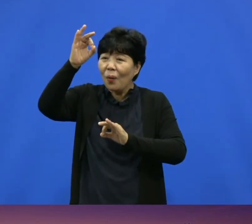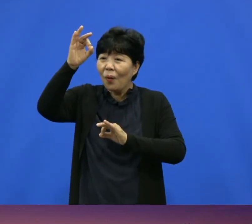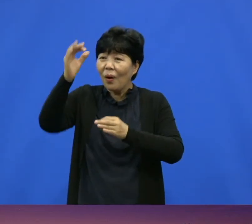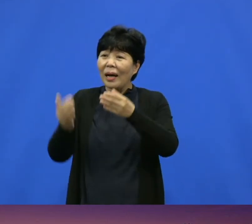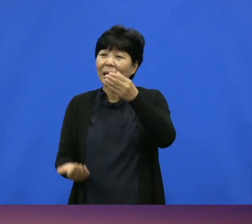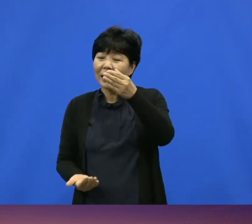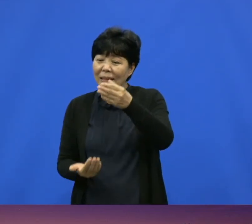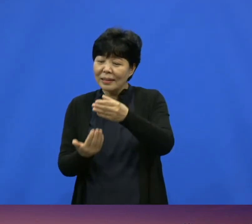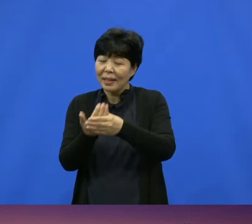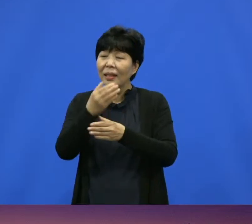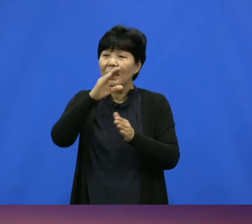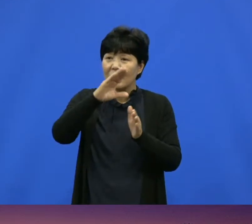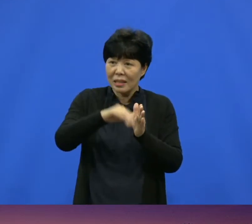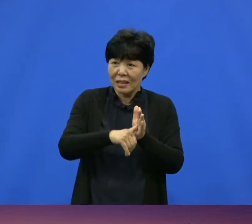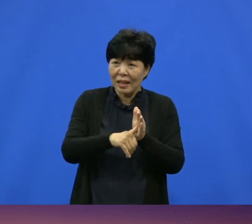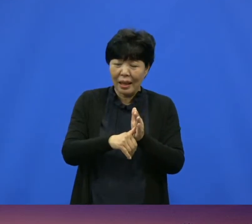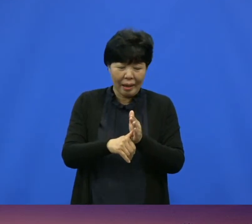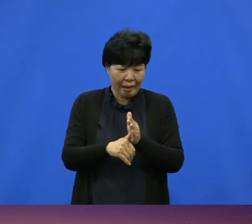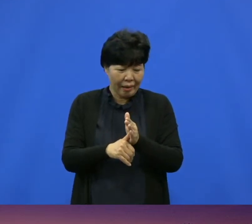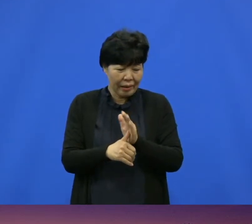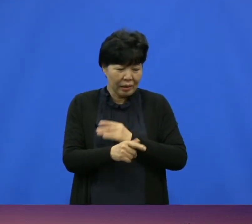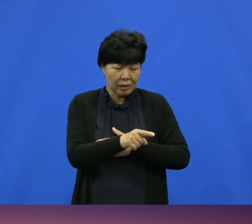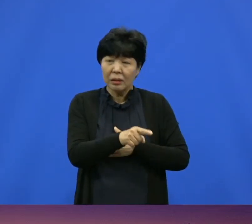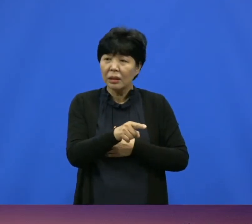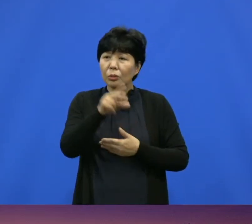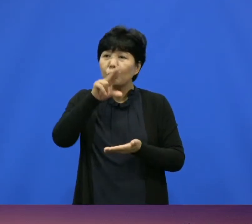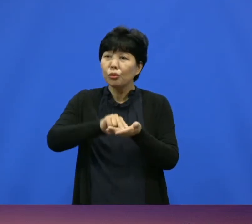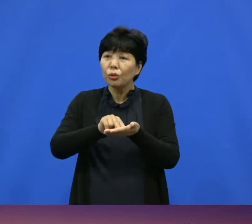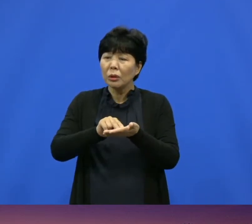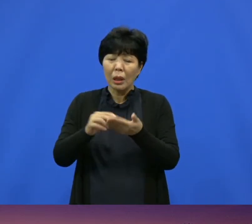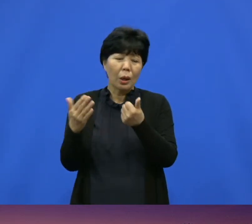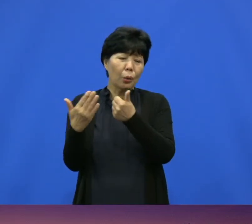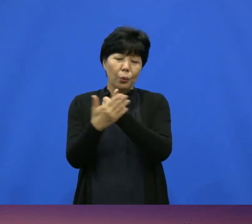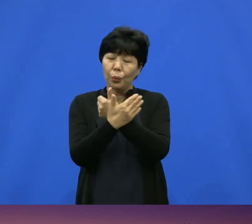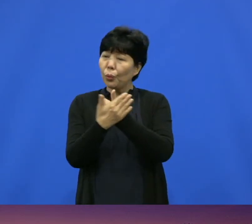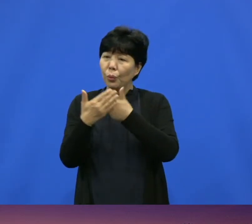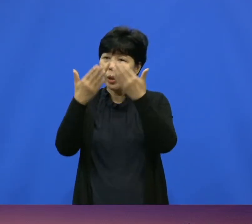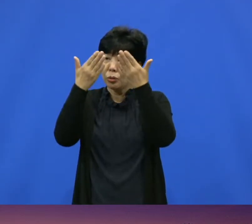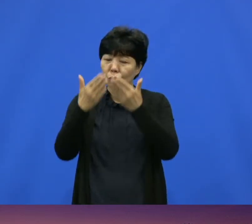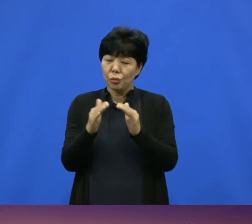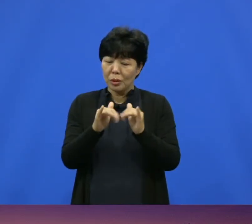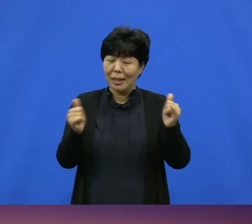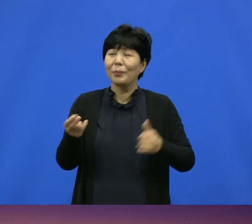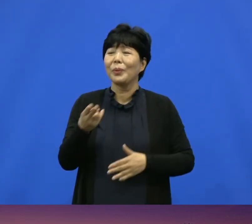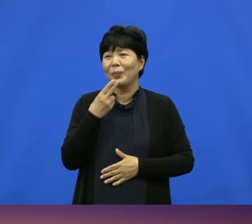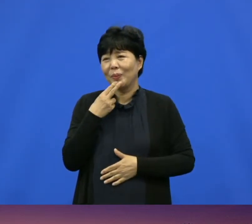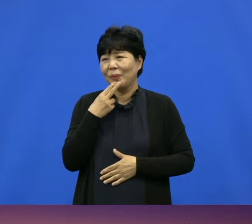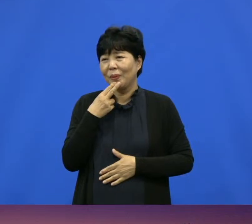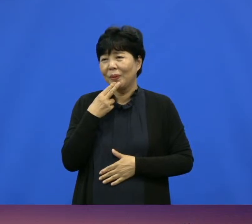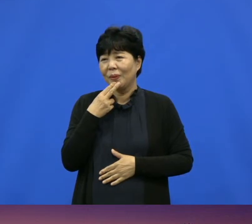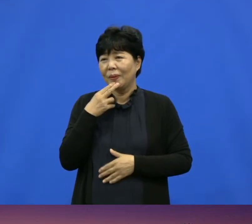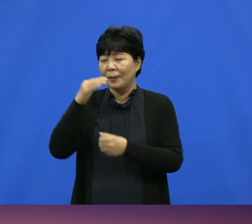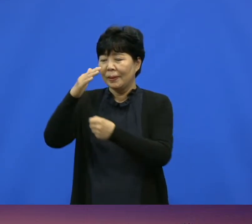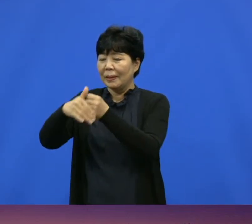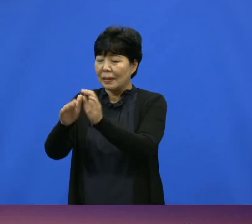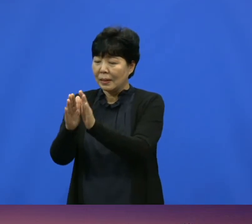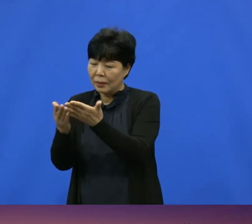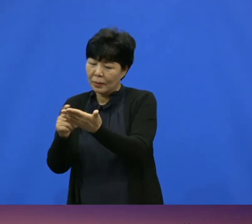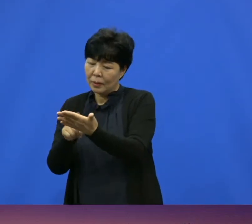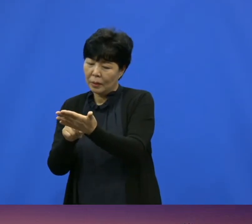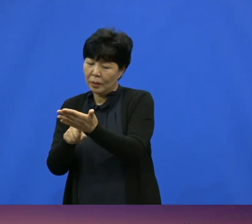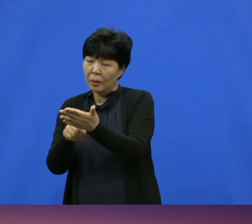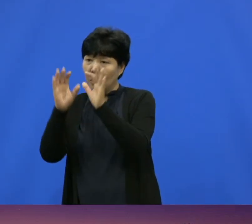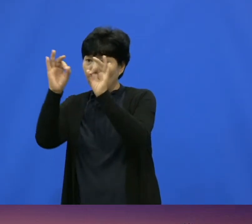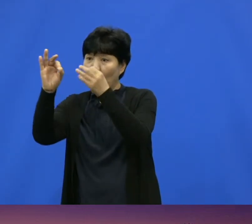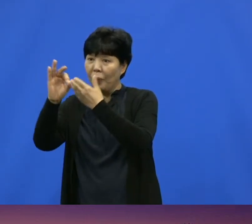하면 그것을 받아줄 사람이 없어요. 위로해줄 사람이 없어요. 그런데 성경은 끊임없이 우리를 다시 일으켜